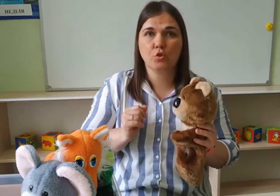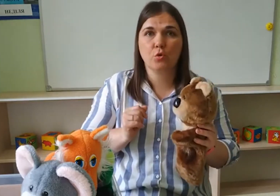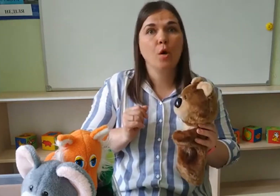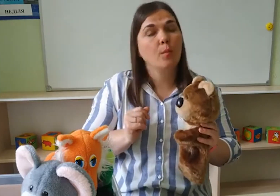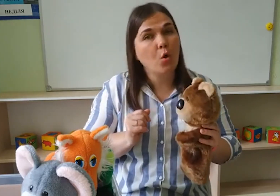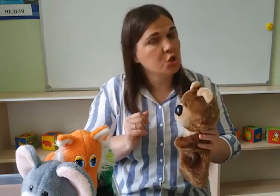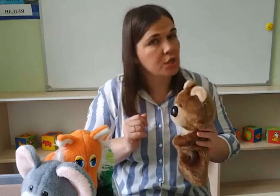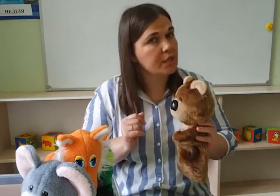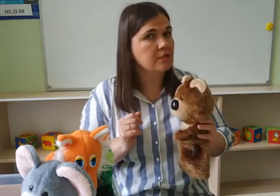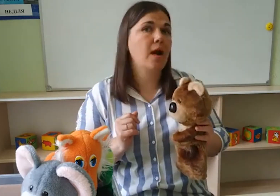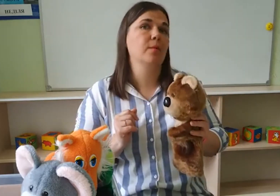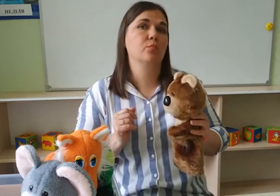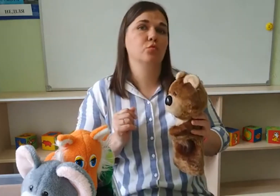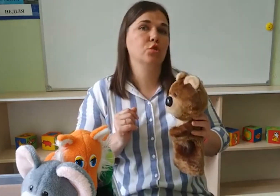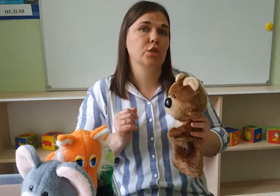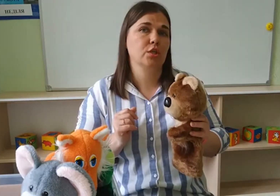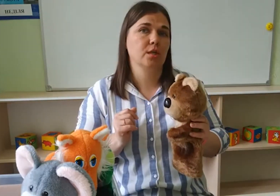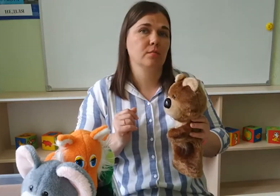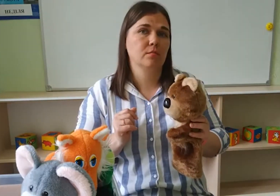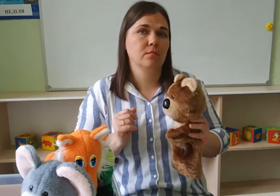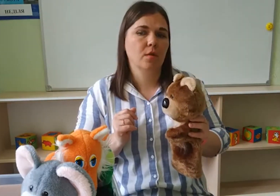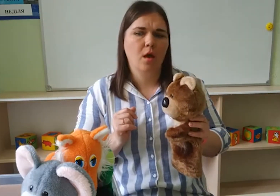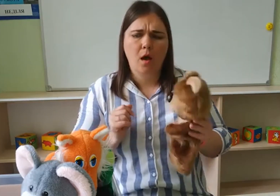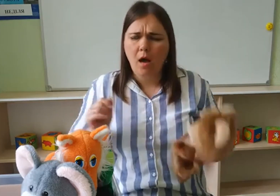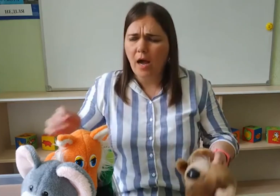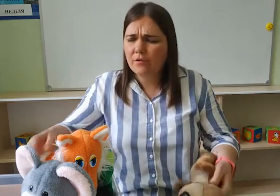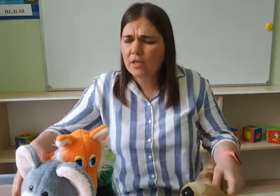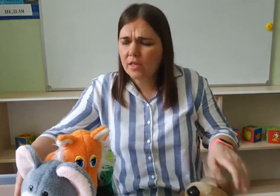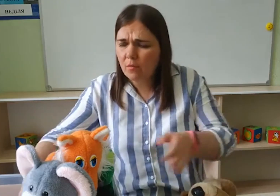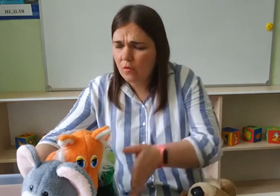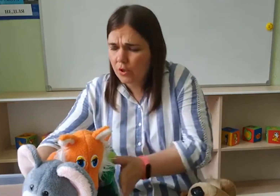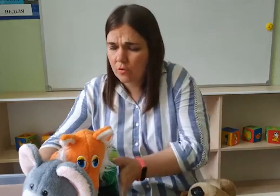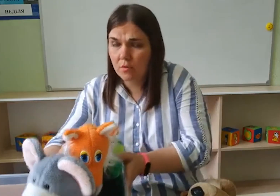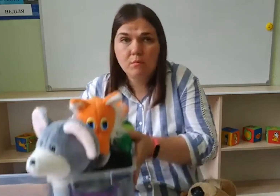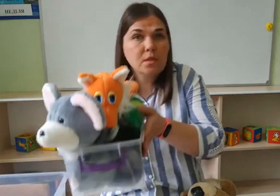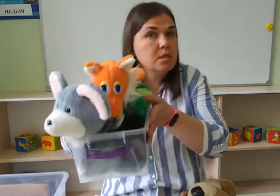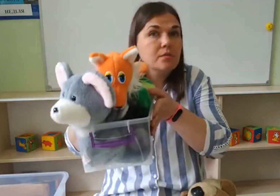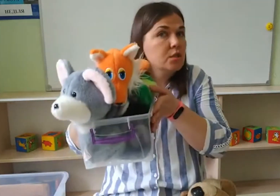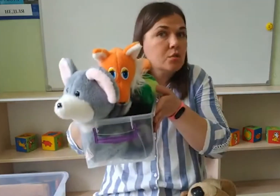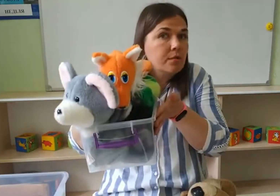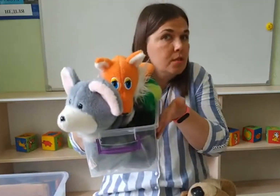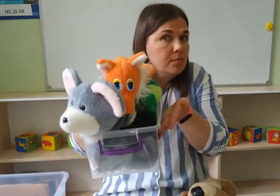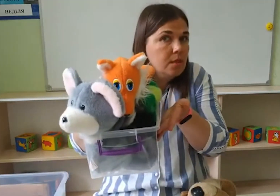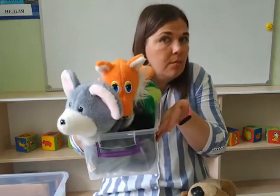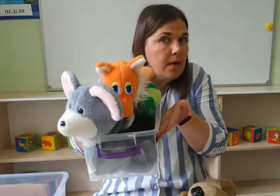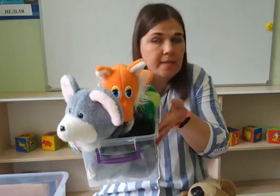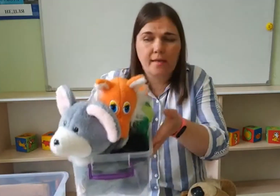живе в теремочку? Можна я з вами буду жити? А в ліжку місця вже зовсім немає.